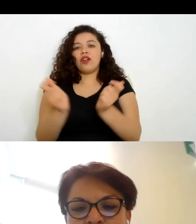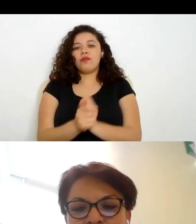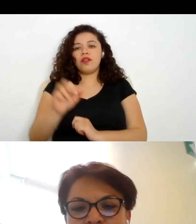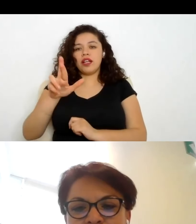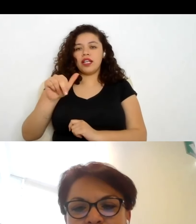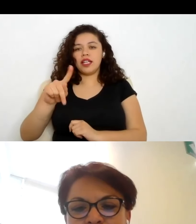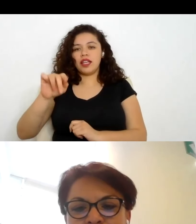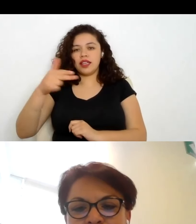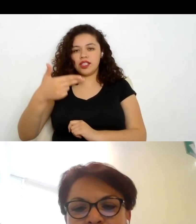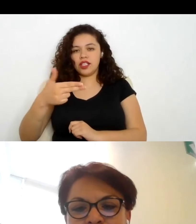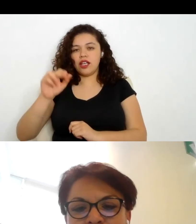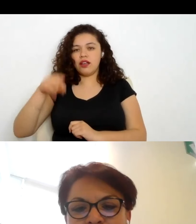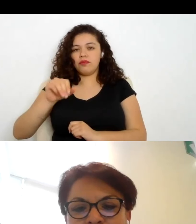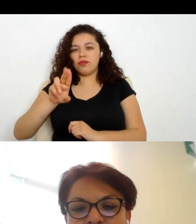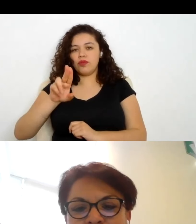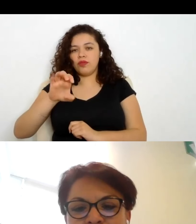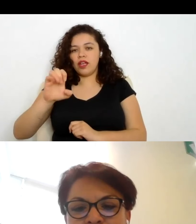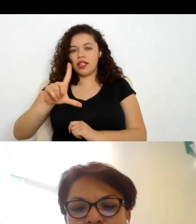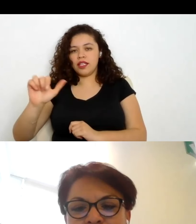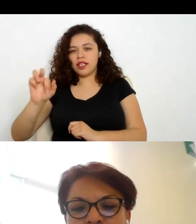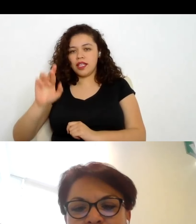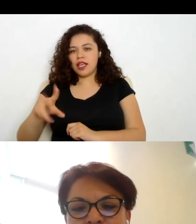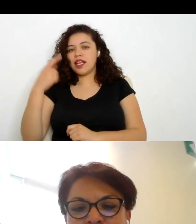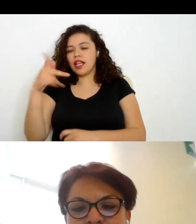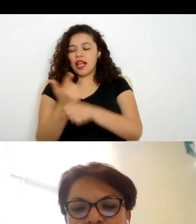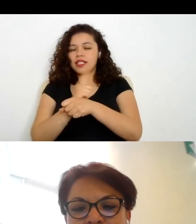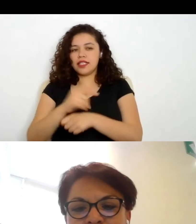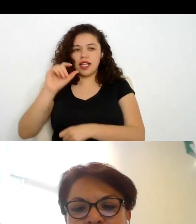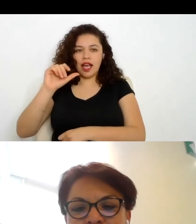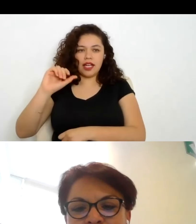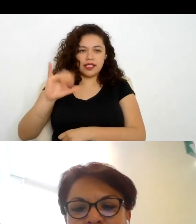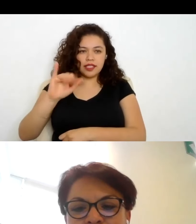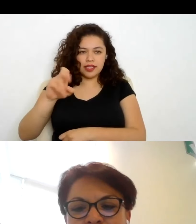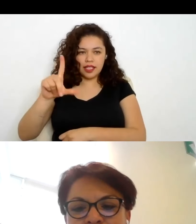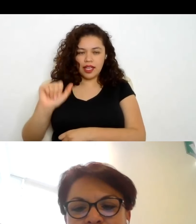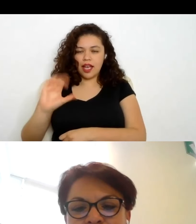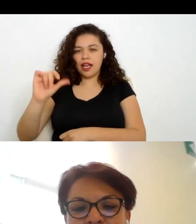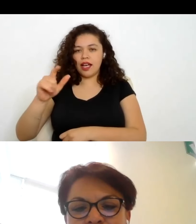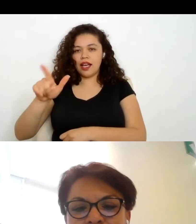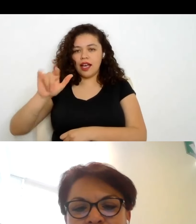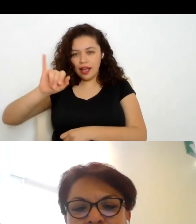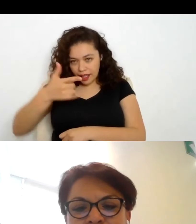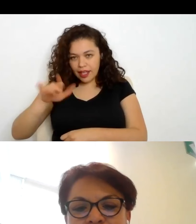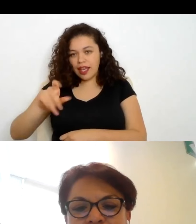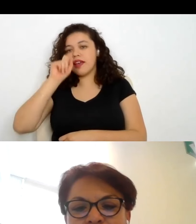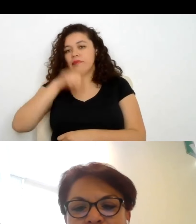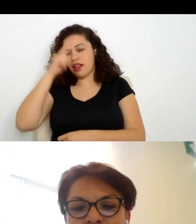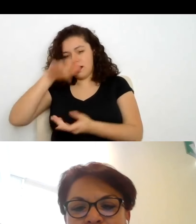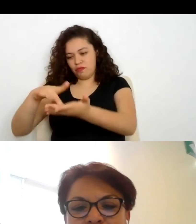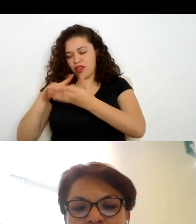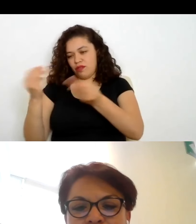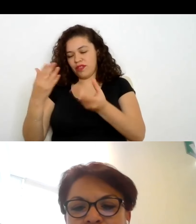Cecilia Cajiga por la disponibilidad y la voluntad de apoyarnos en este y en otros proyectos pro bono que siempre están dispuestos a